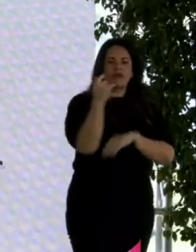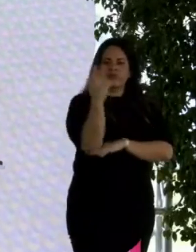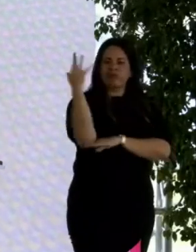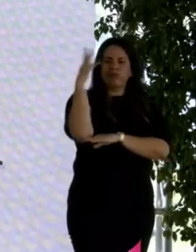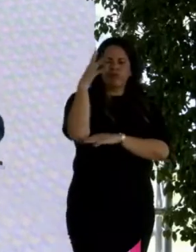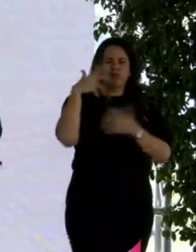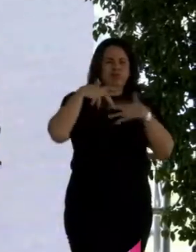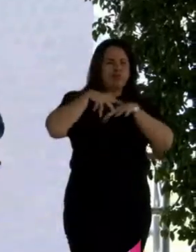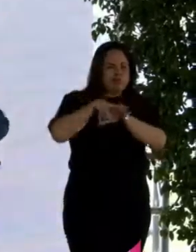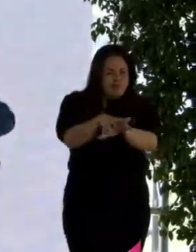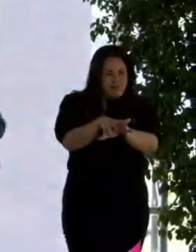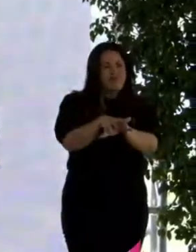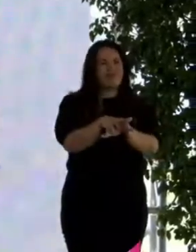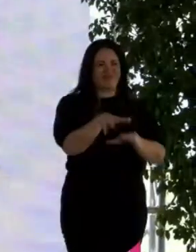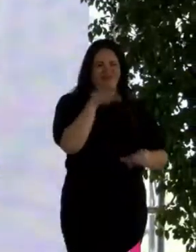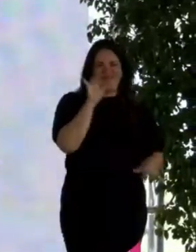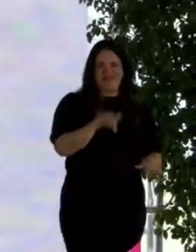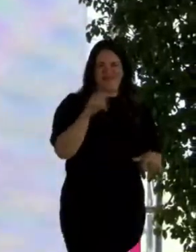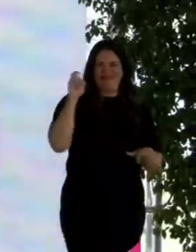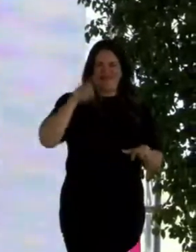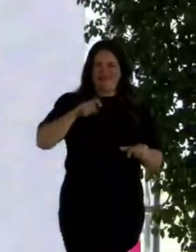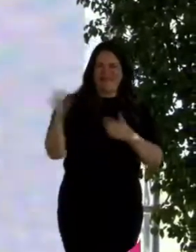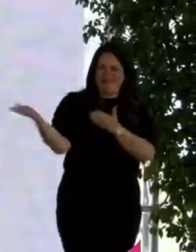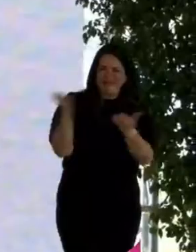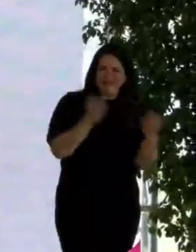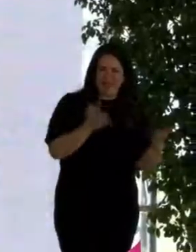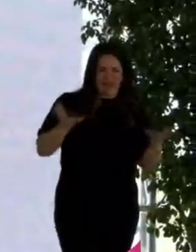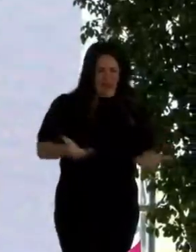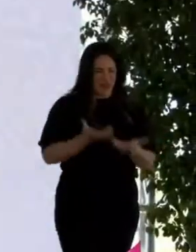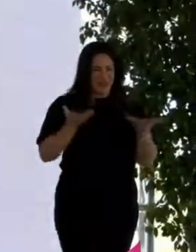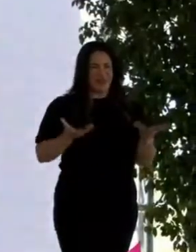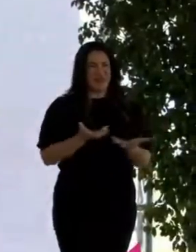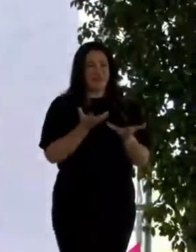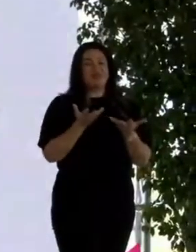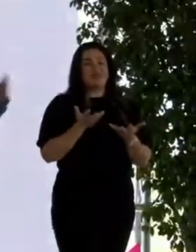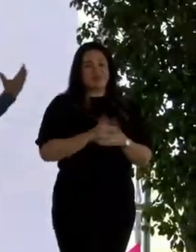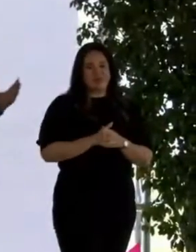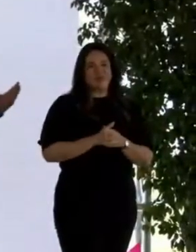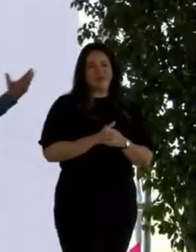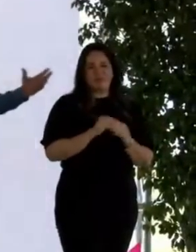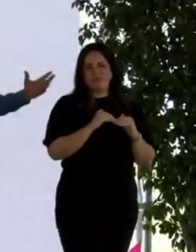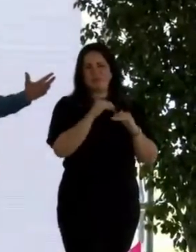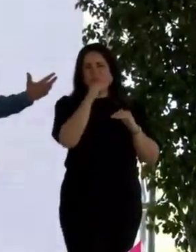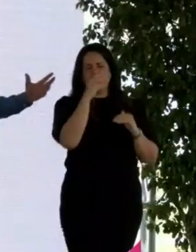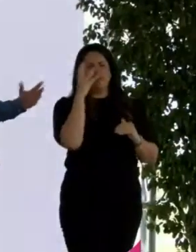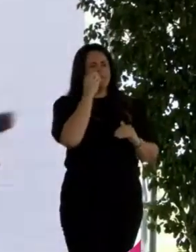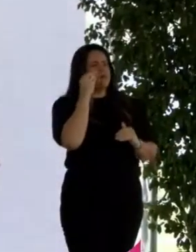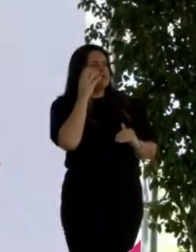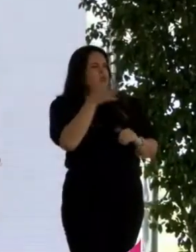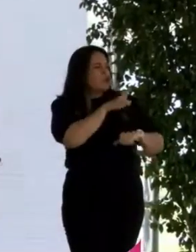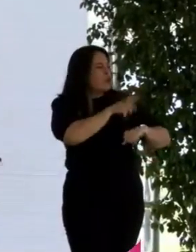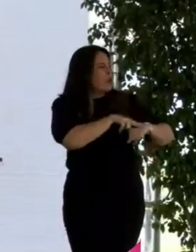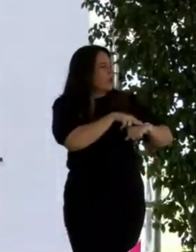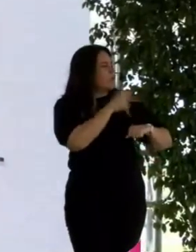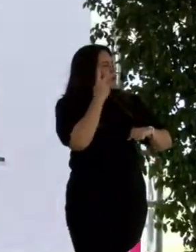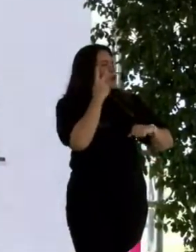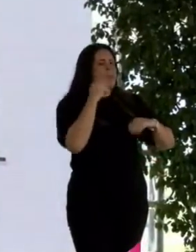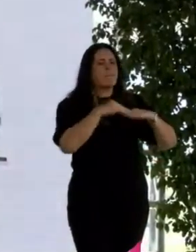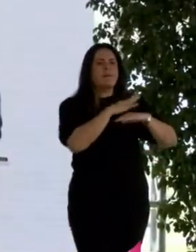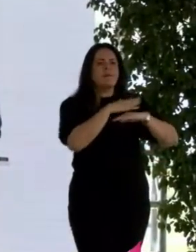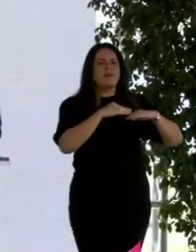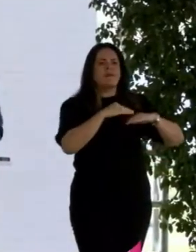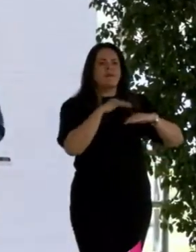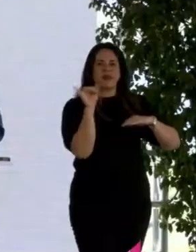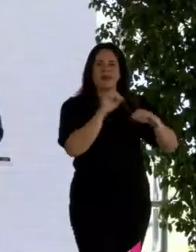de eso, pues claramente tenemos que traer eso acá. Y queremos, más allá de la belleza natural que se ve en el mar, pues queremos también traer